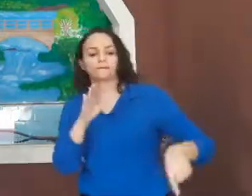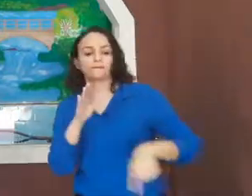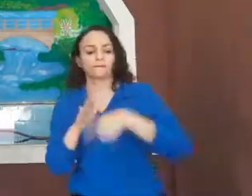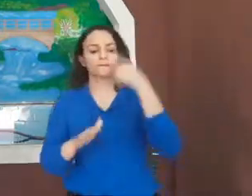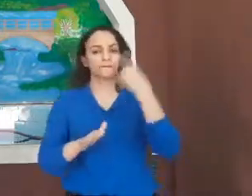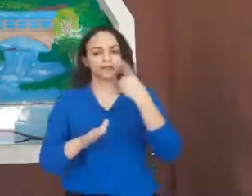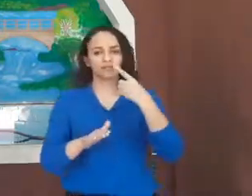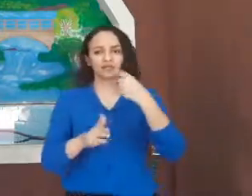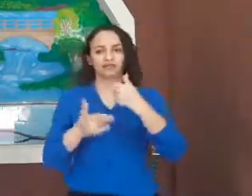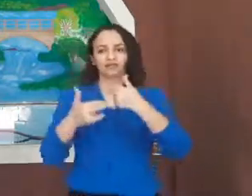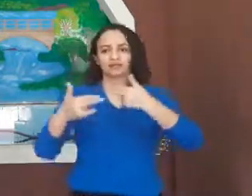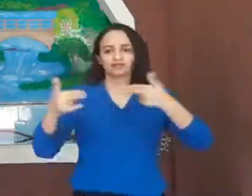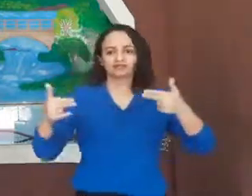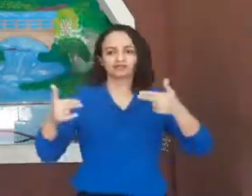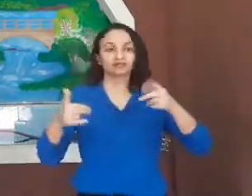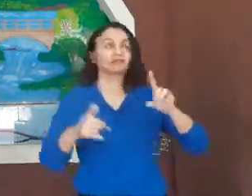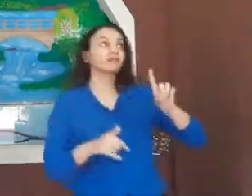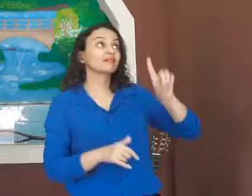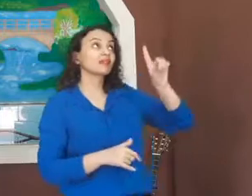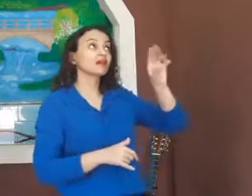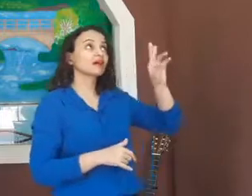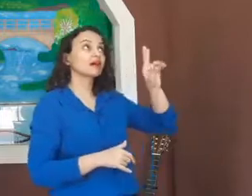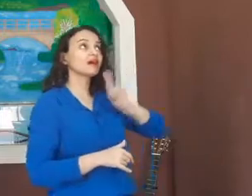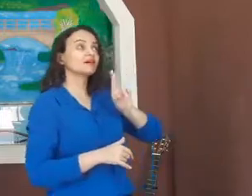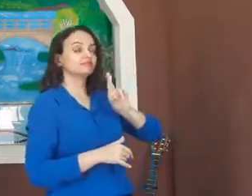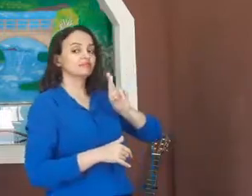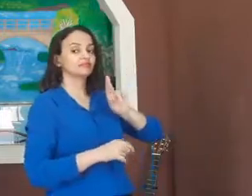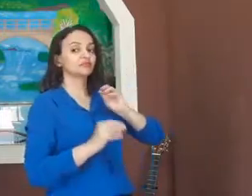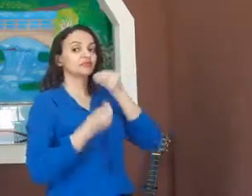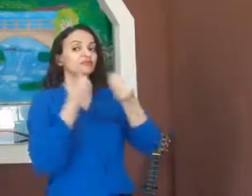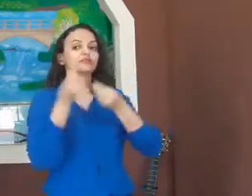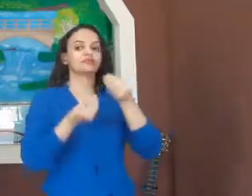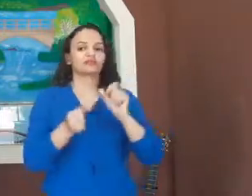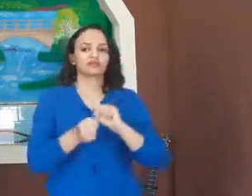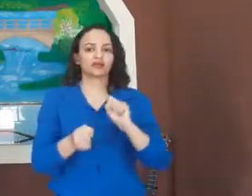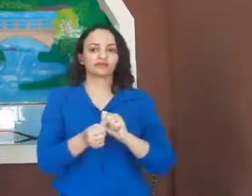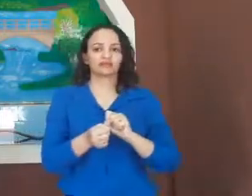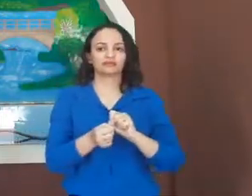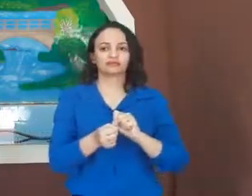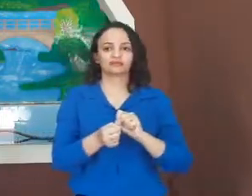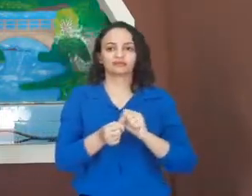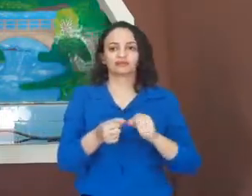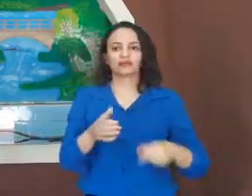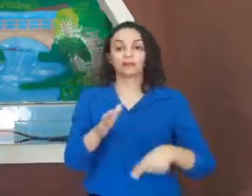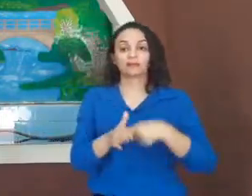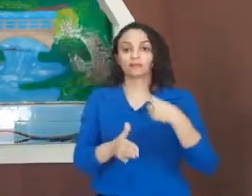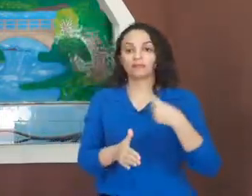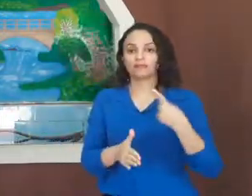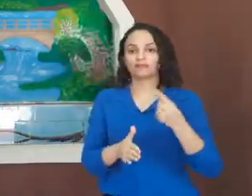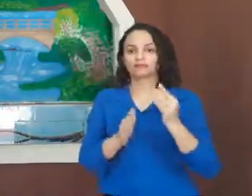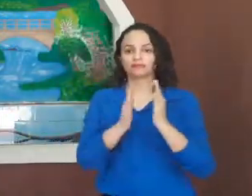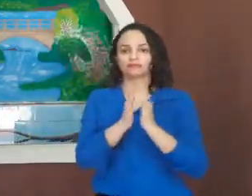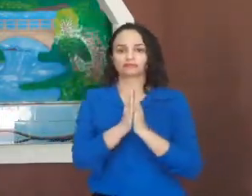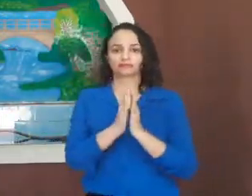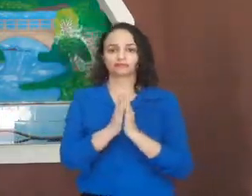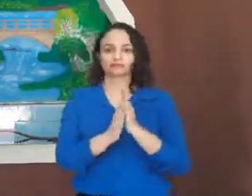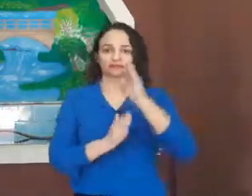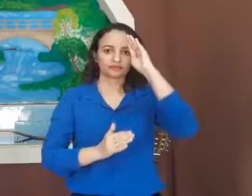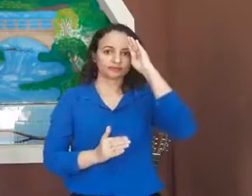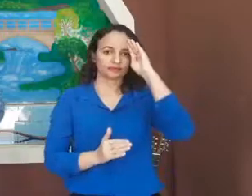ter para Deus responder às nossas orações é orar.